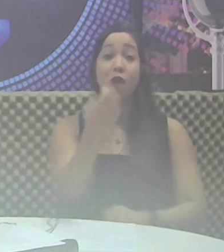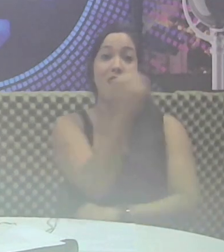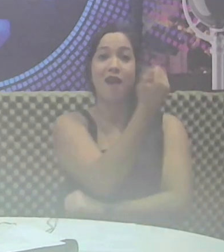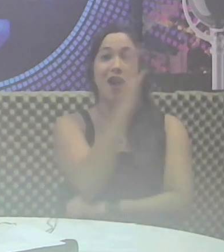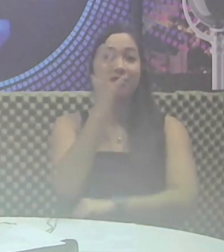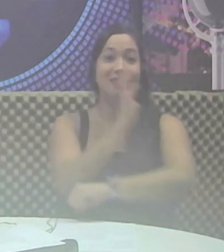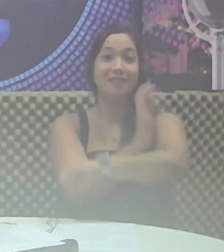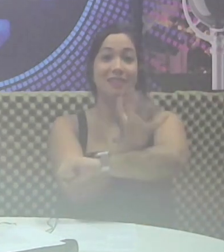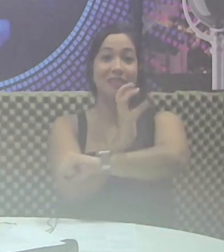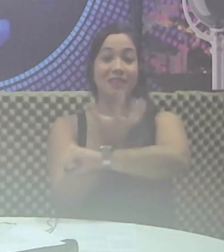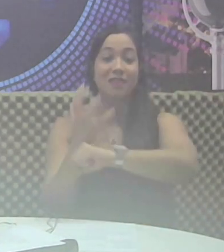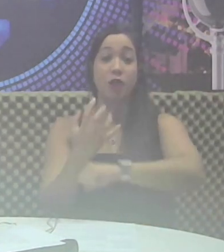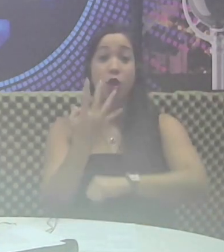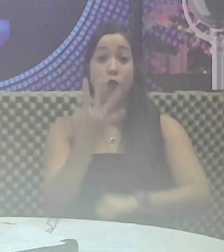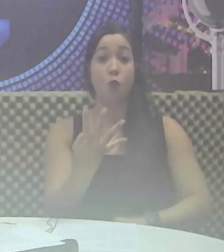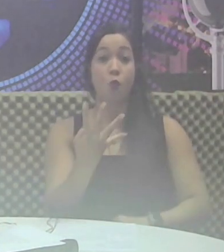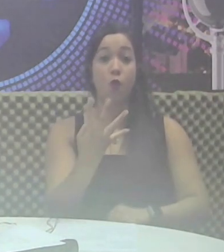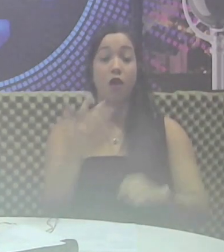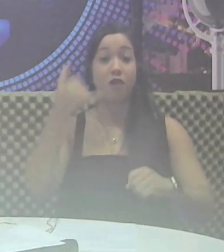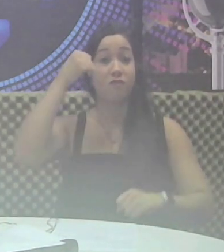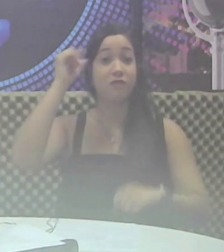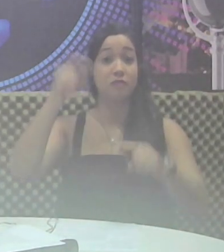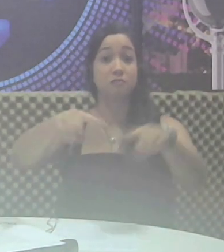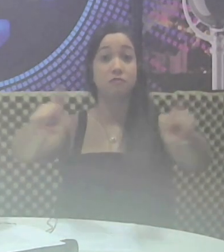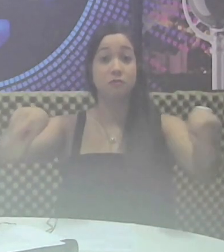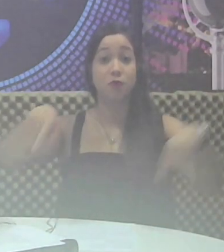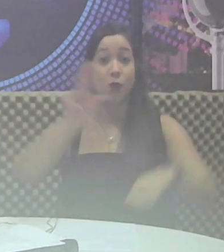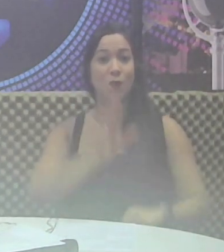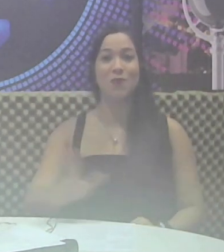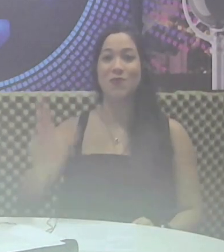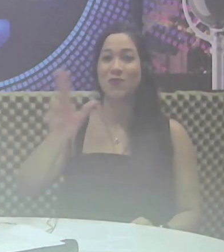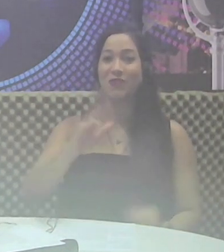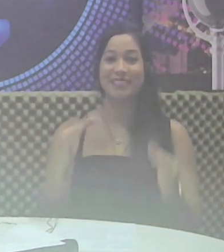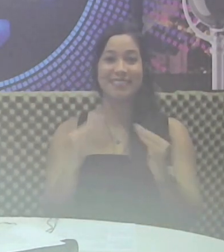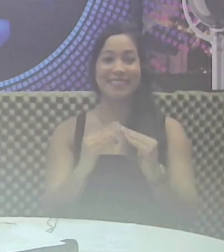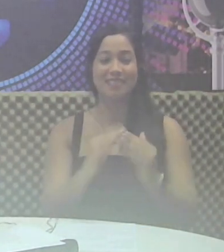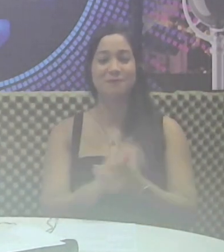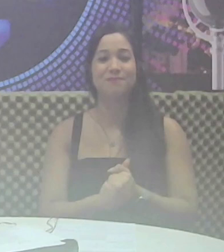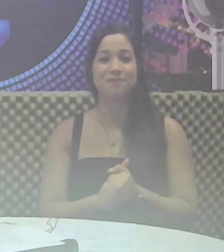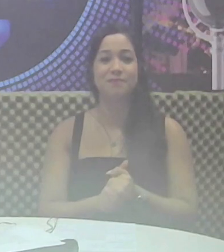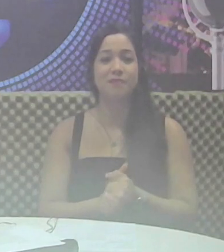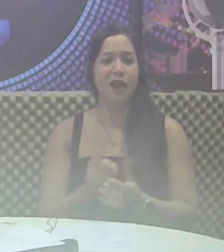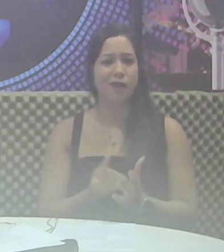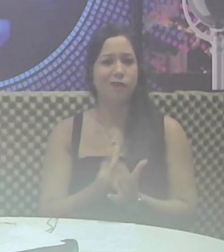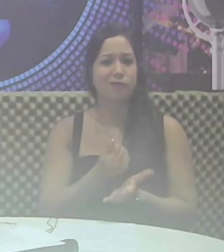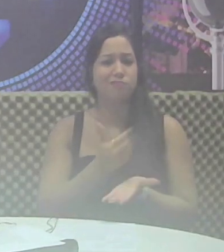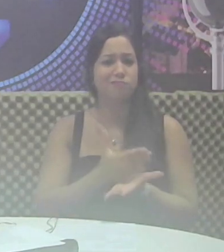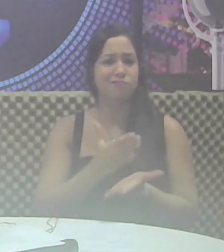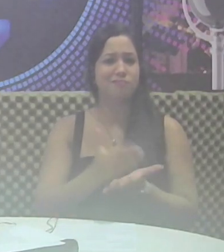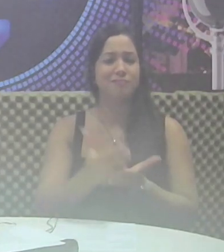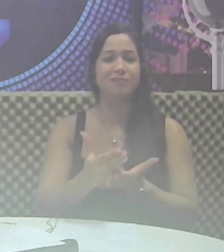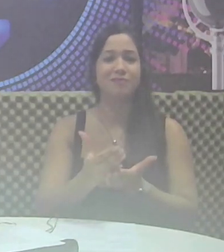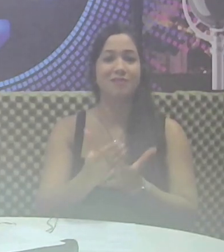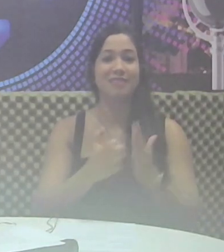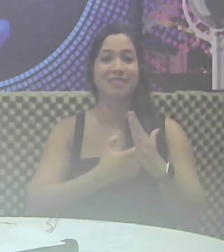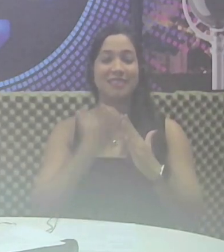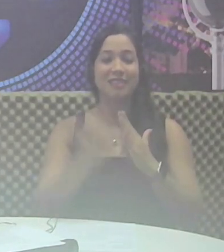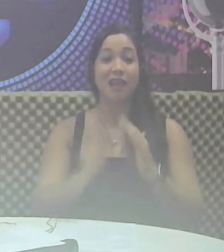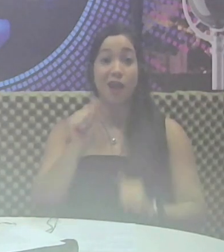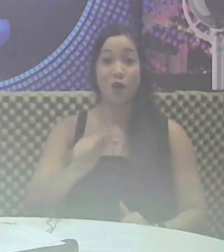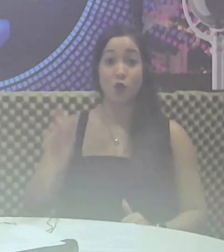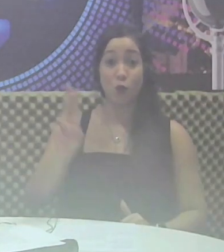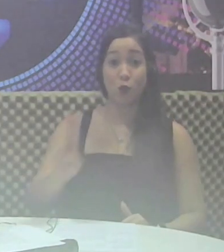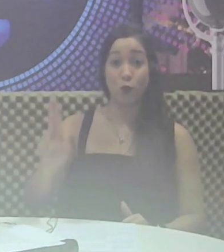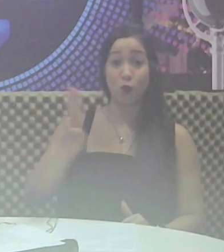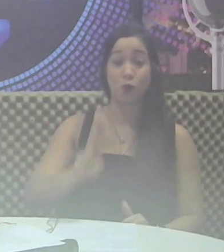Cerrado em 4 propriedades de Uberlândia. A atividade foi financiada pela Associação Multissetorial de Usuários